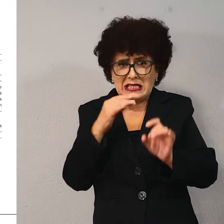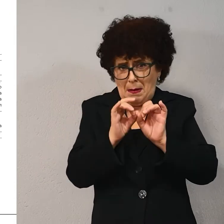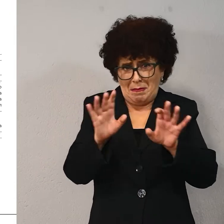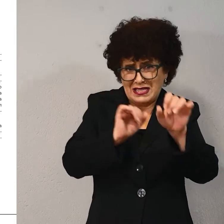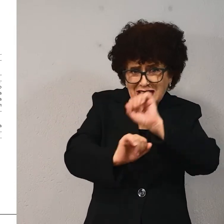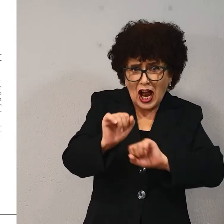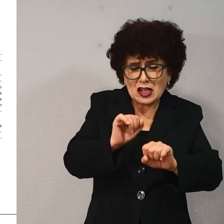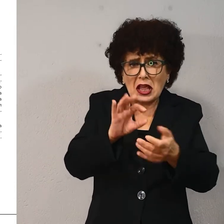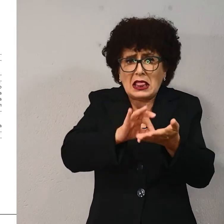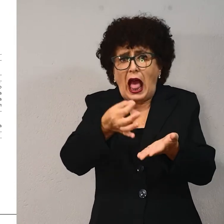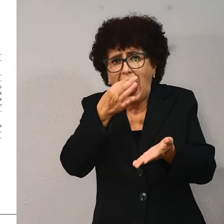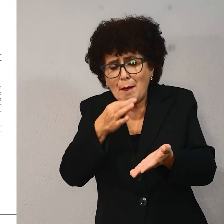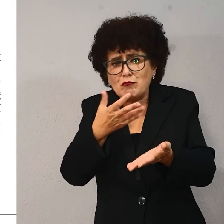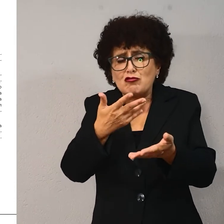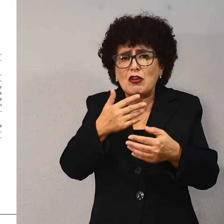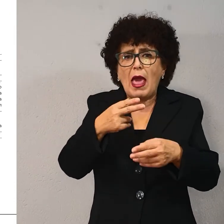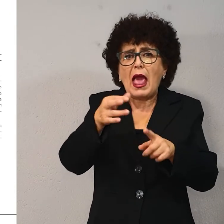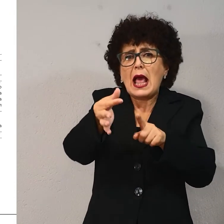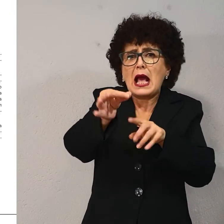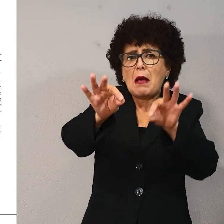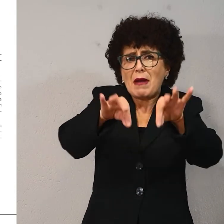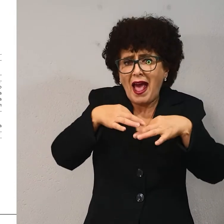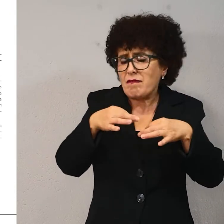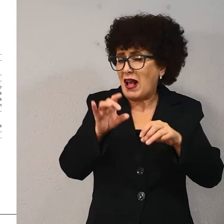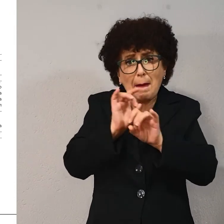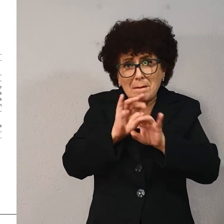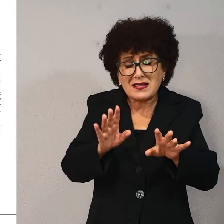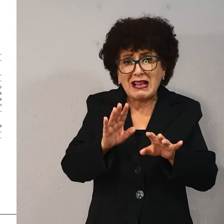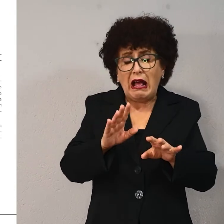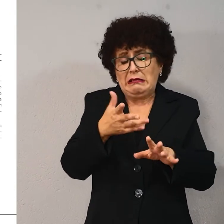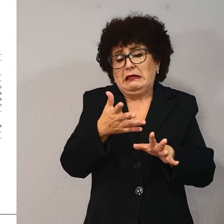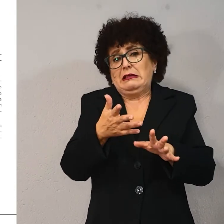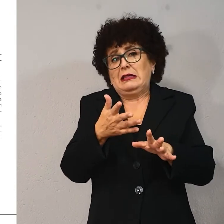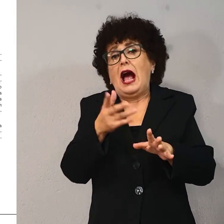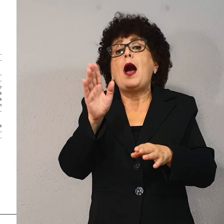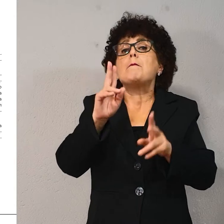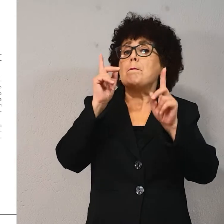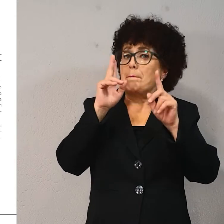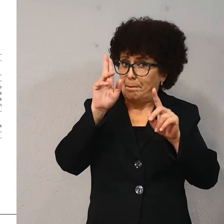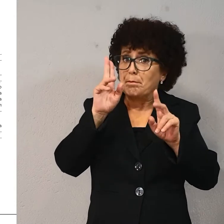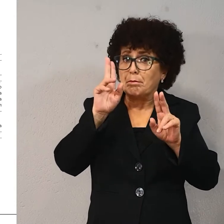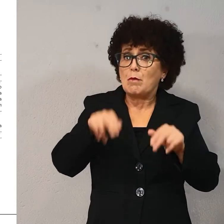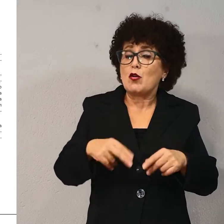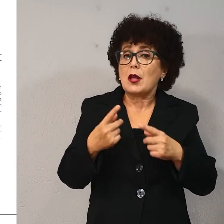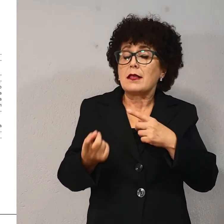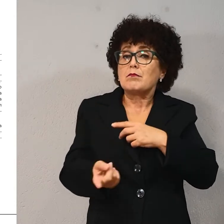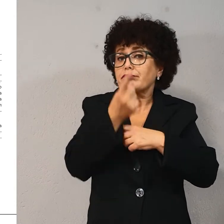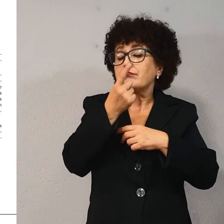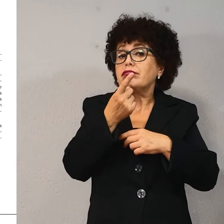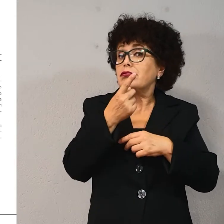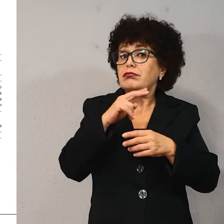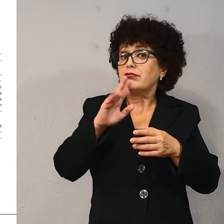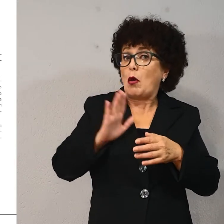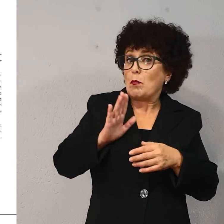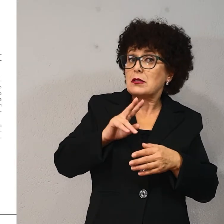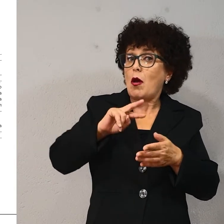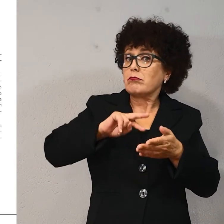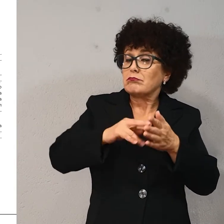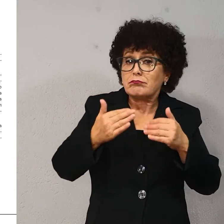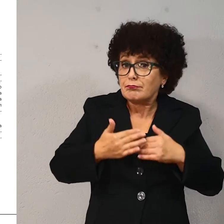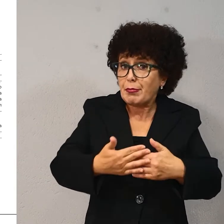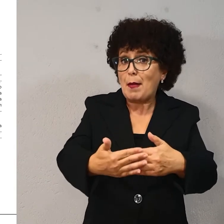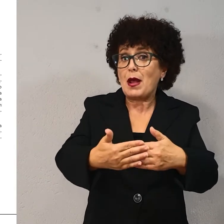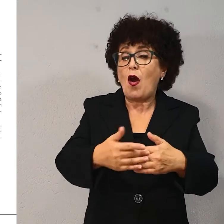или контрацептивен метод кој си го користел, а потфрлил, постои ризик од непланирана бременост.